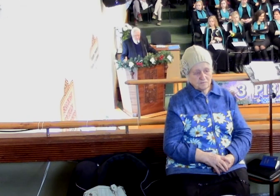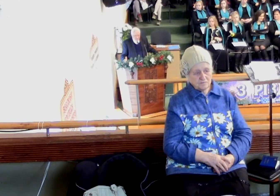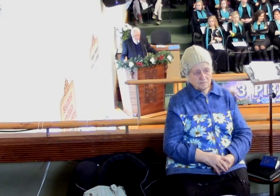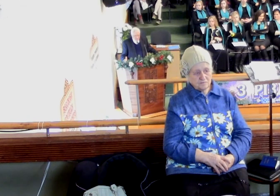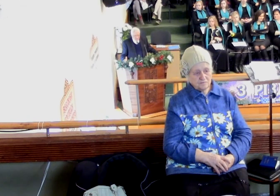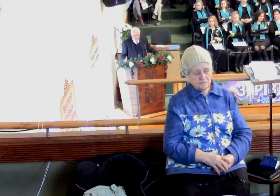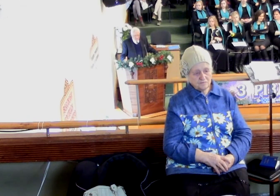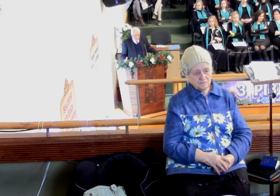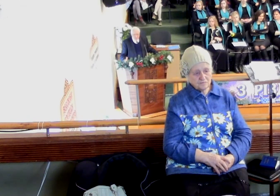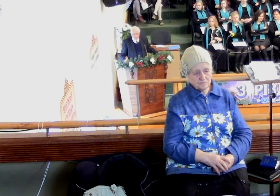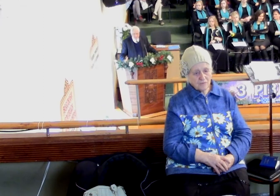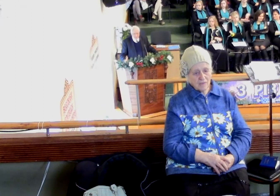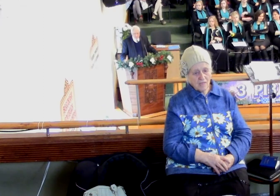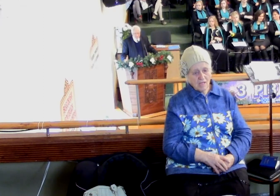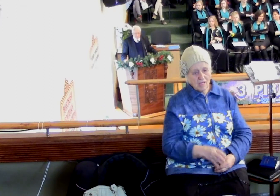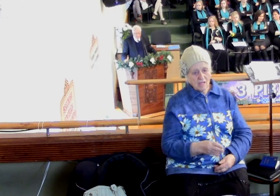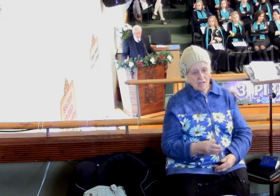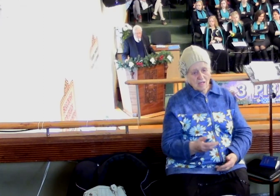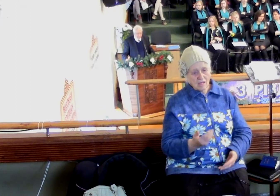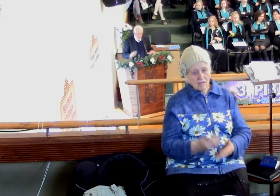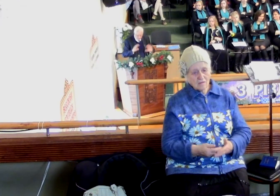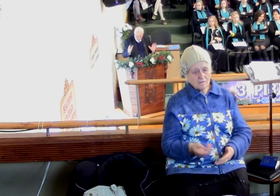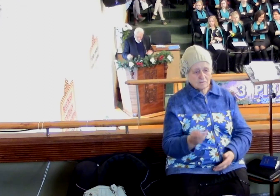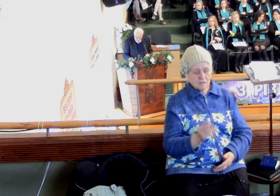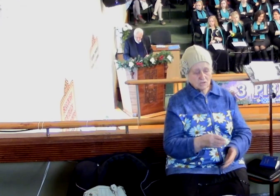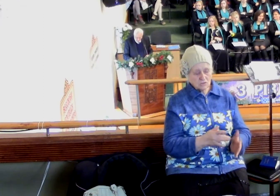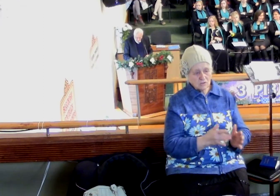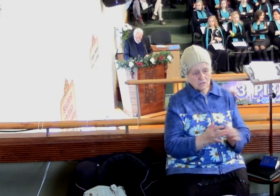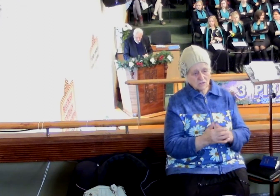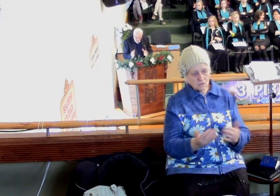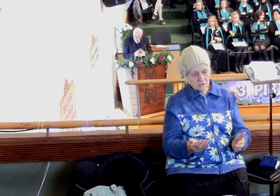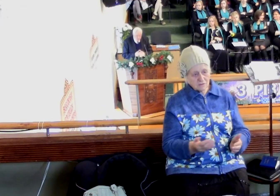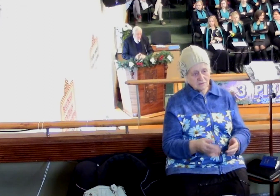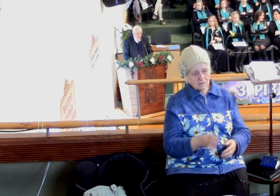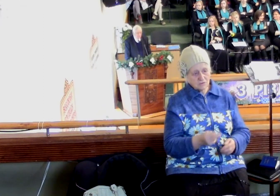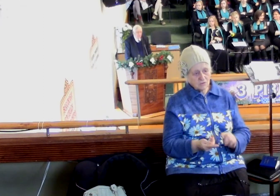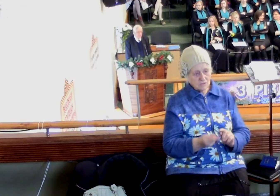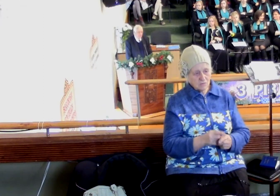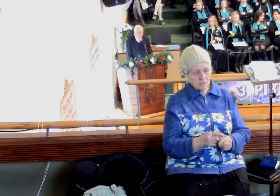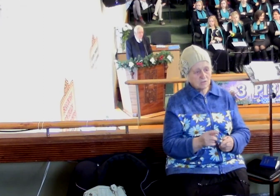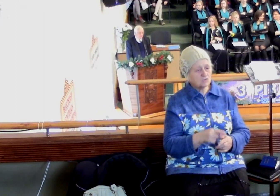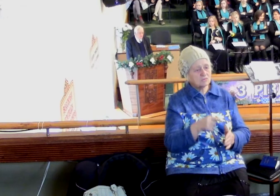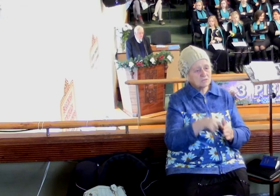Друзья дорогие, пошел Христос и все изменил. Что такое тьма?